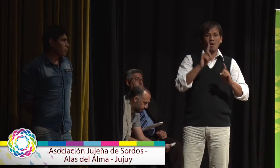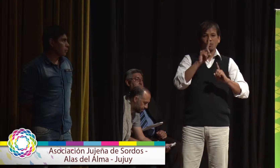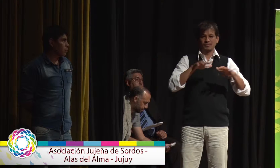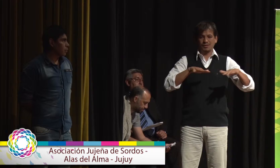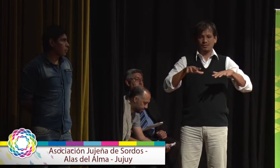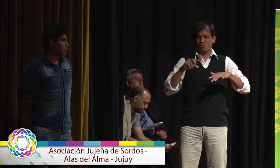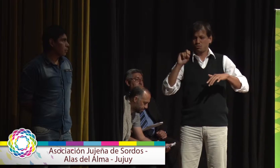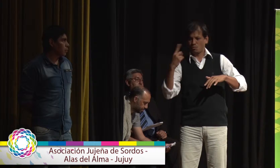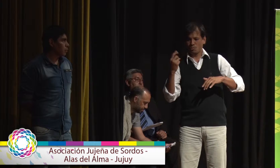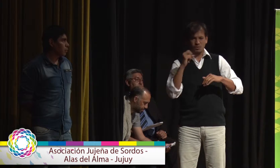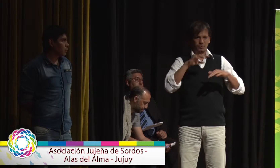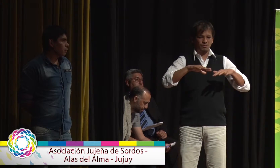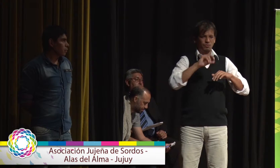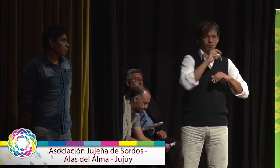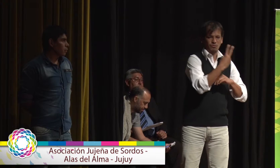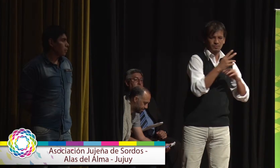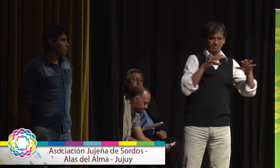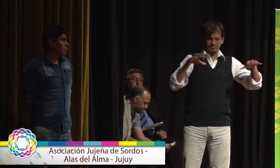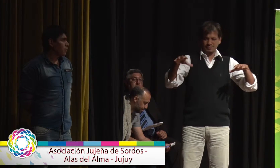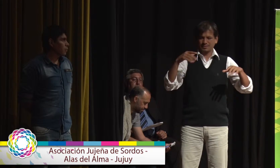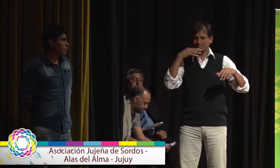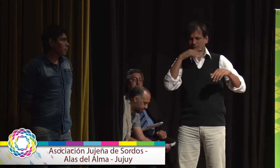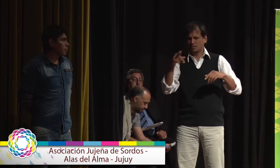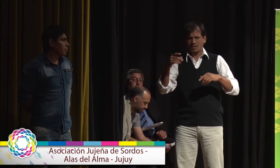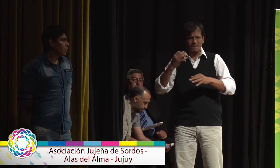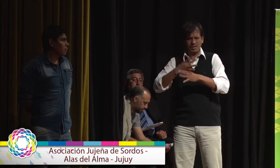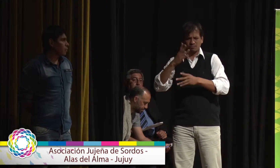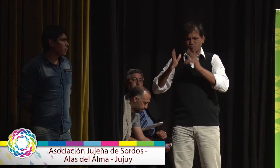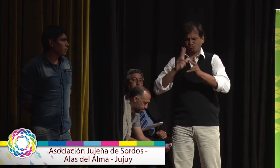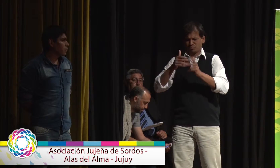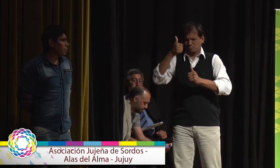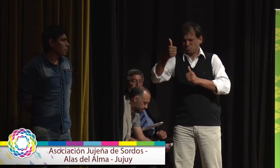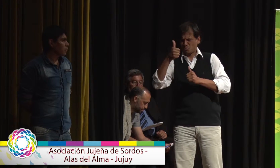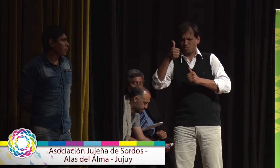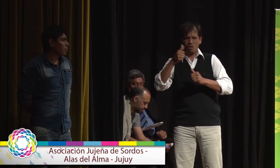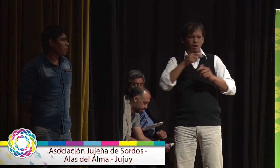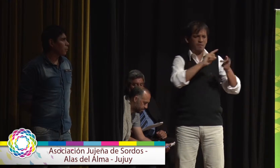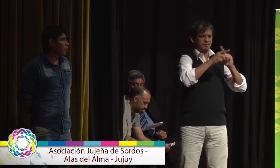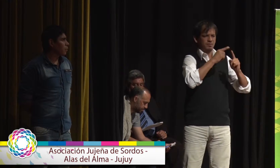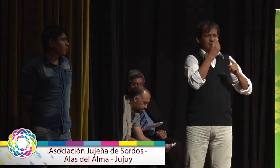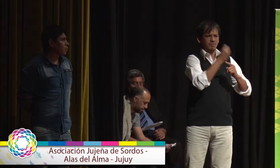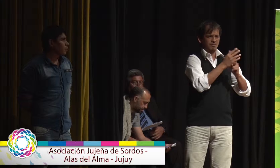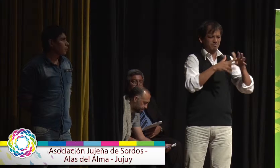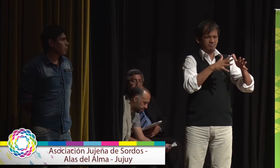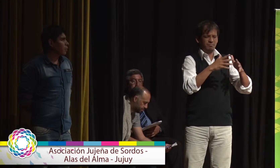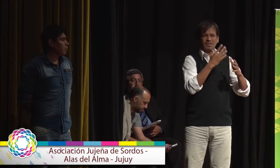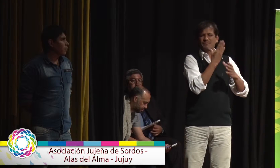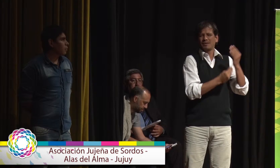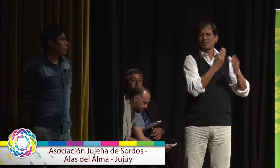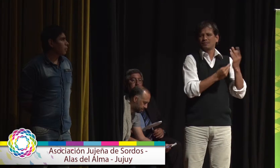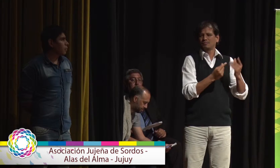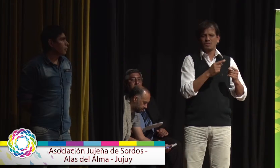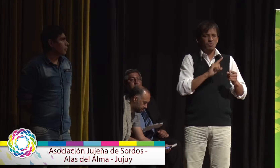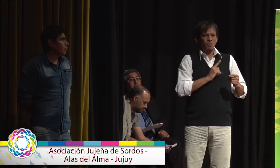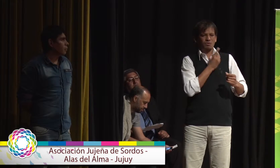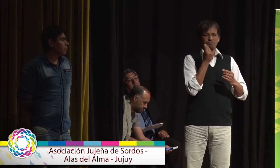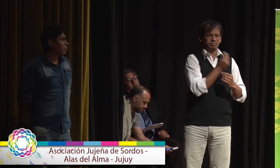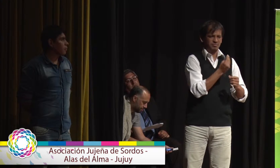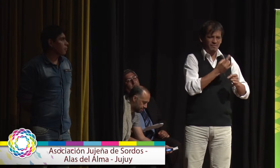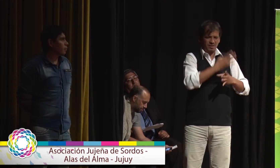nota cuando un intérprete tiene fallas por falta de formación. A veces hay intérpretes muy profesionales que se los entiende perfectamente y hay otros intérpretes que no